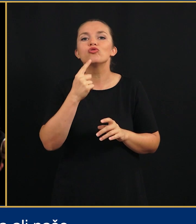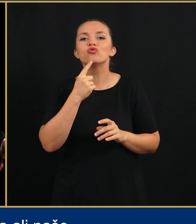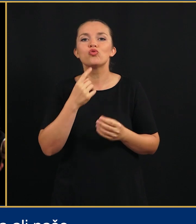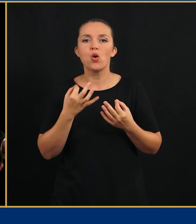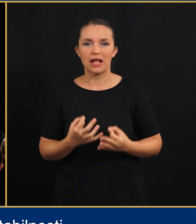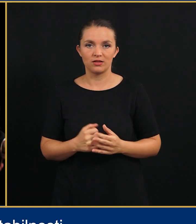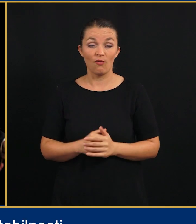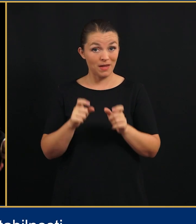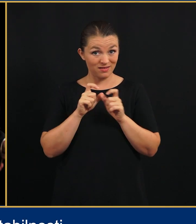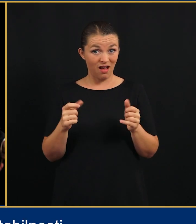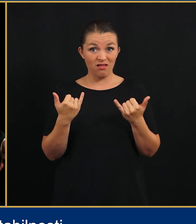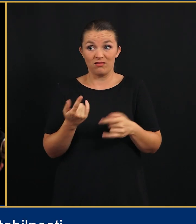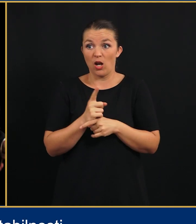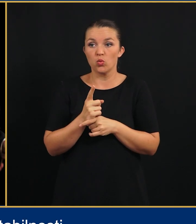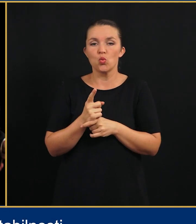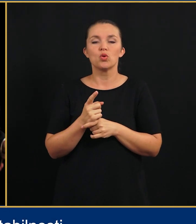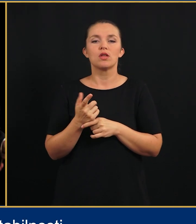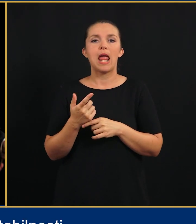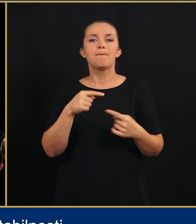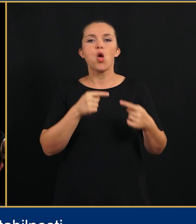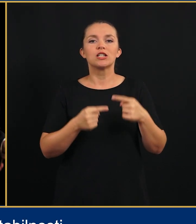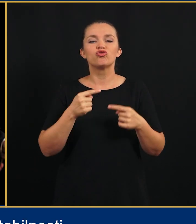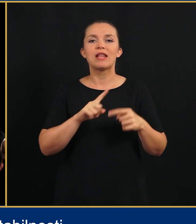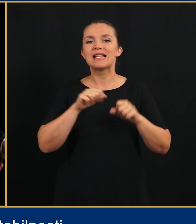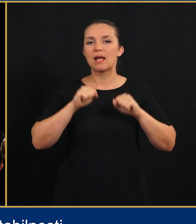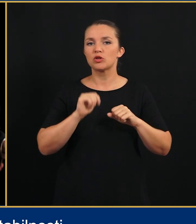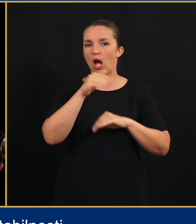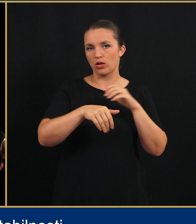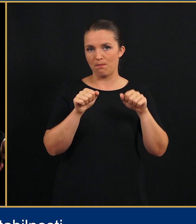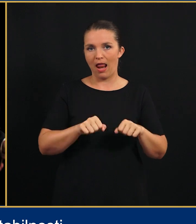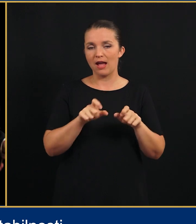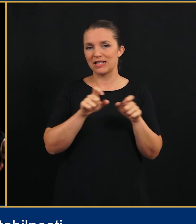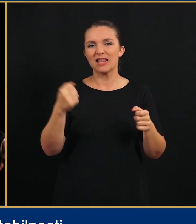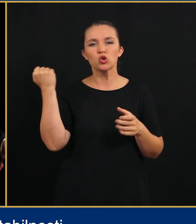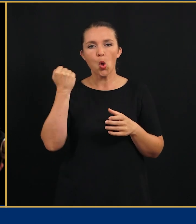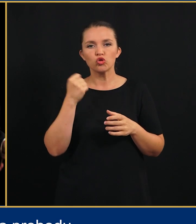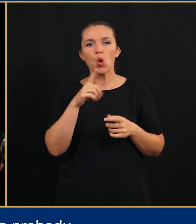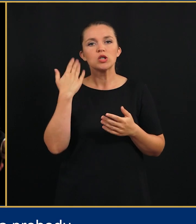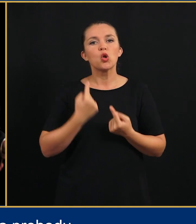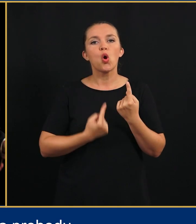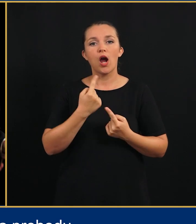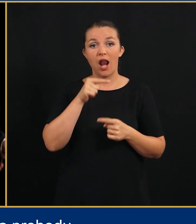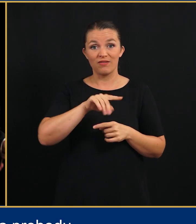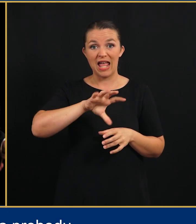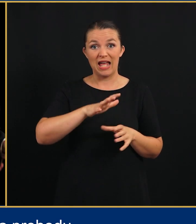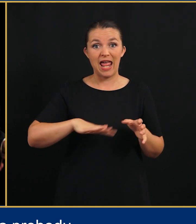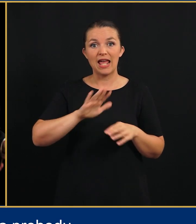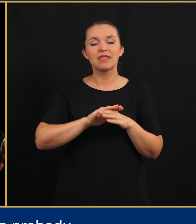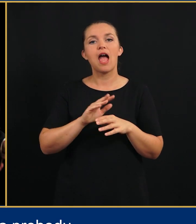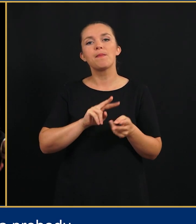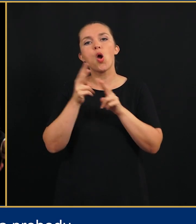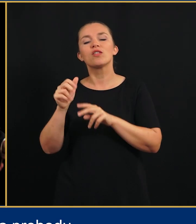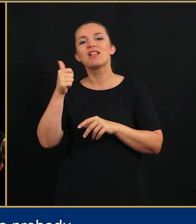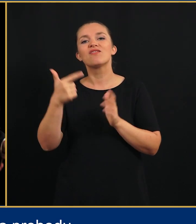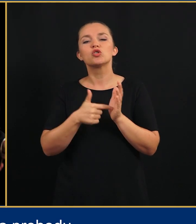Dostojanstvo. Zaradi akutne politične nestabilnosti Zahodnega Balkana, zaradi zločinov, ki so se dogajali v tej regiji na prehodu